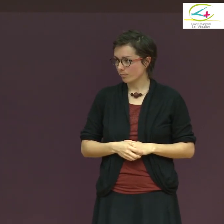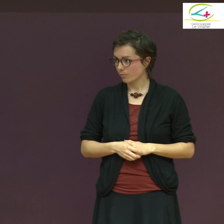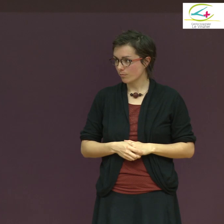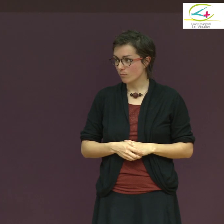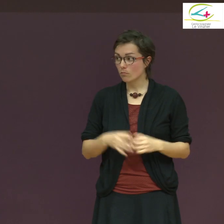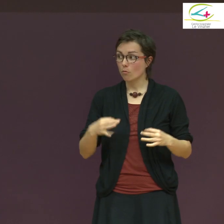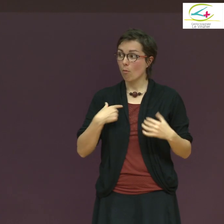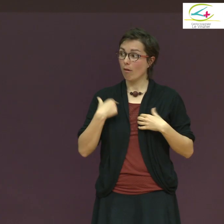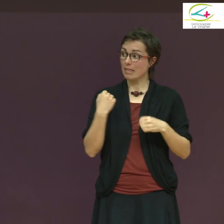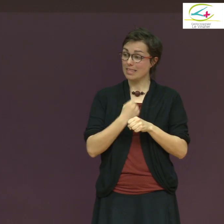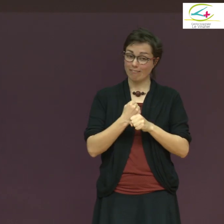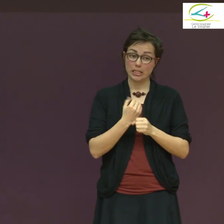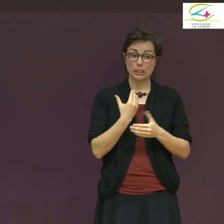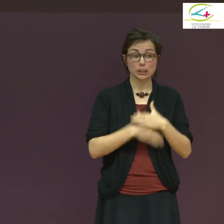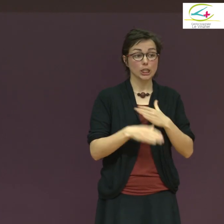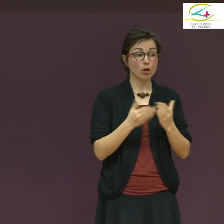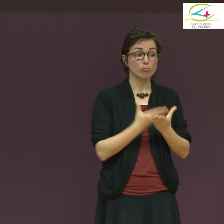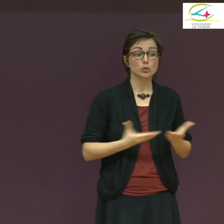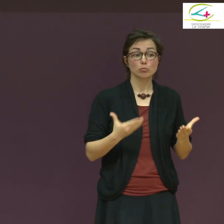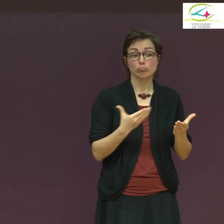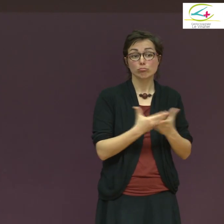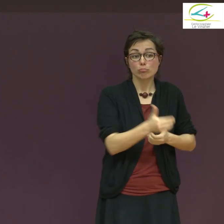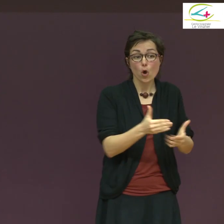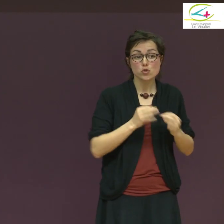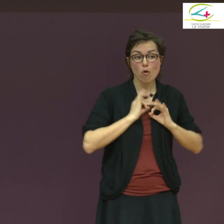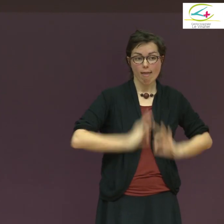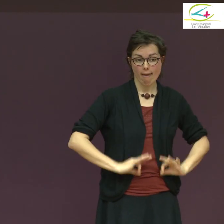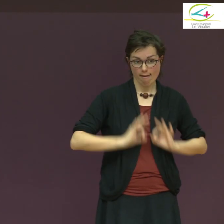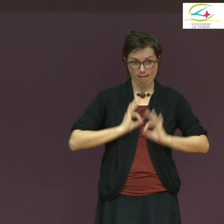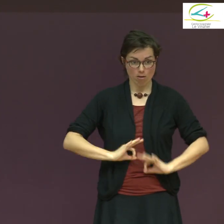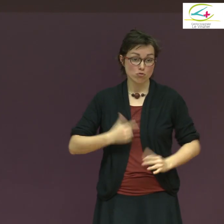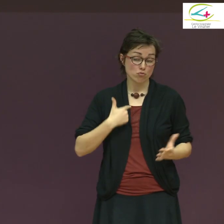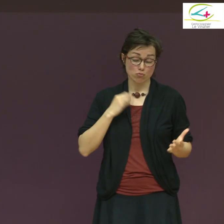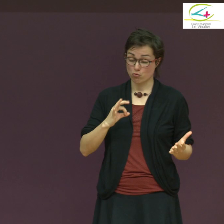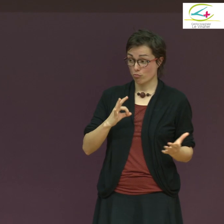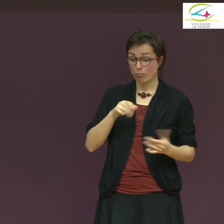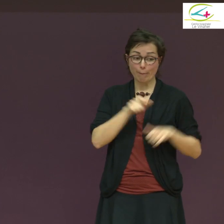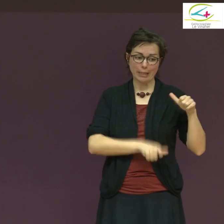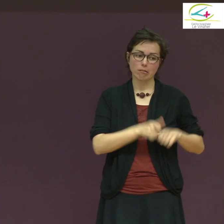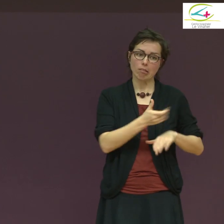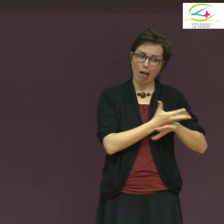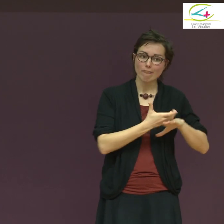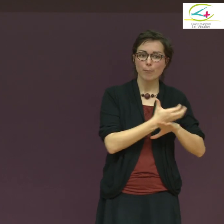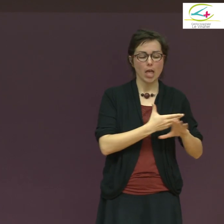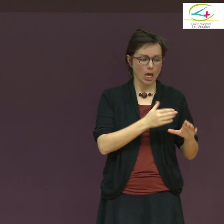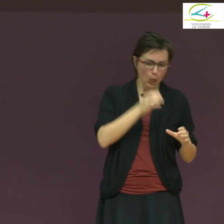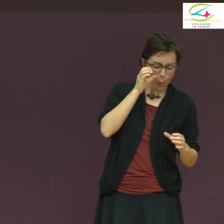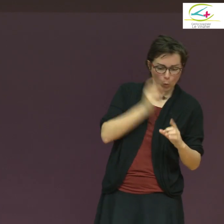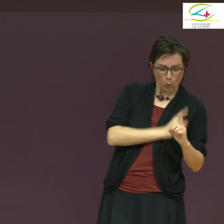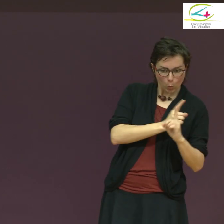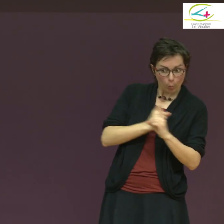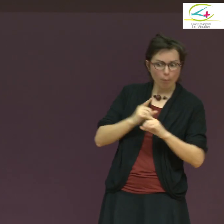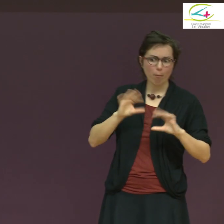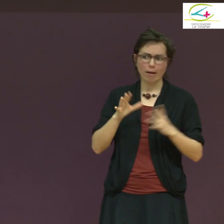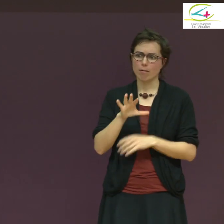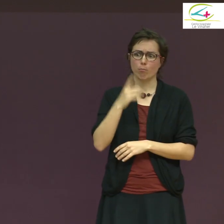Donc moi, je travaille en milieu scolaire. J'entends bien l'écoute des infirmières, etc., mais qui reçoivent jusqu'à